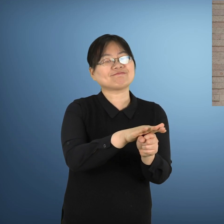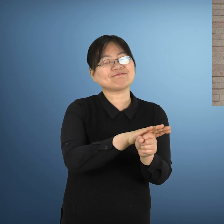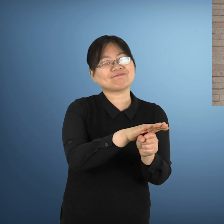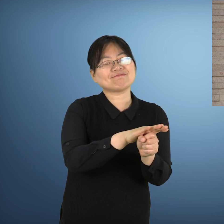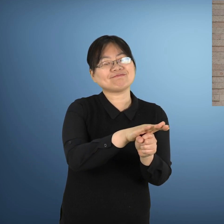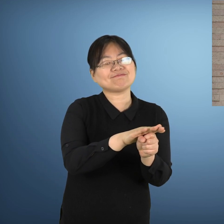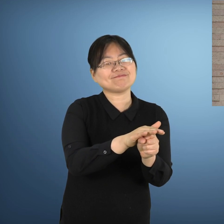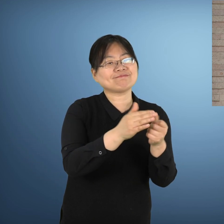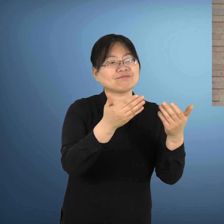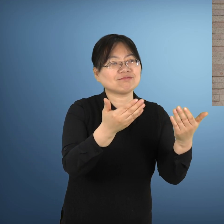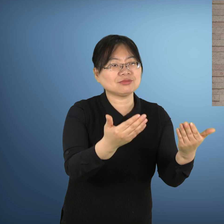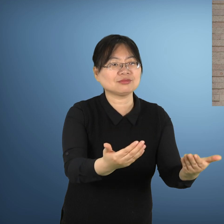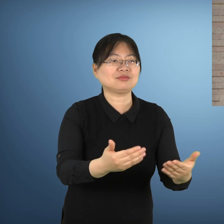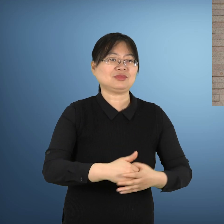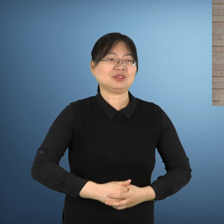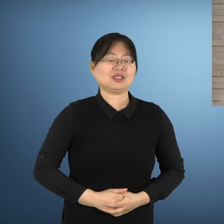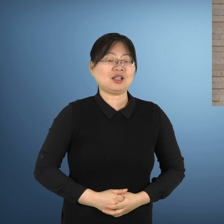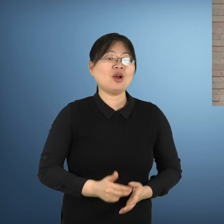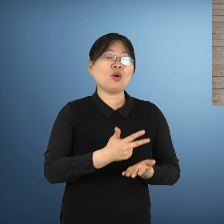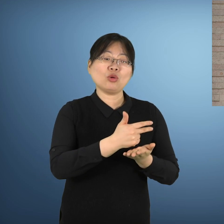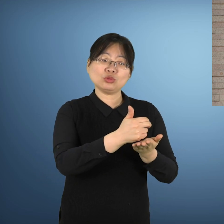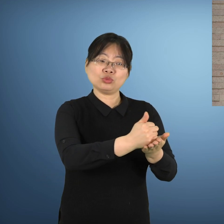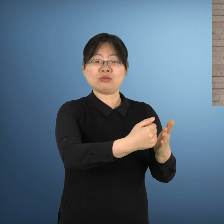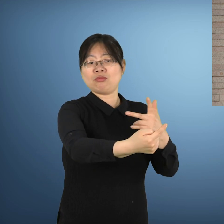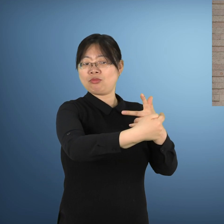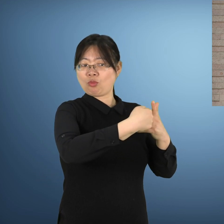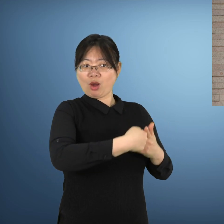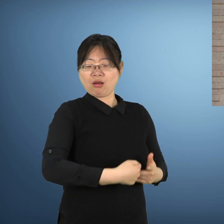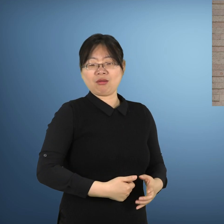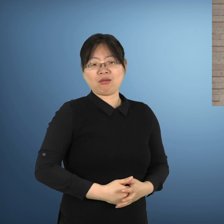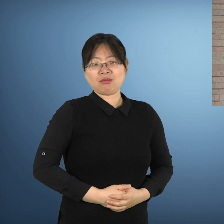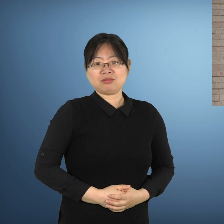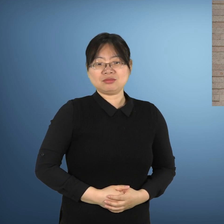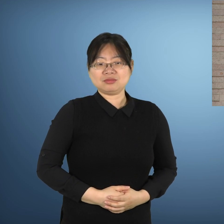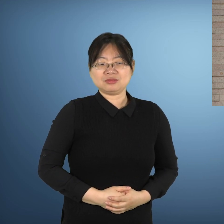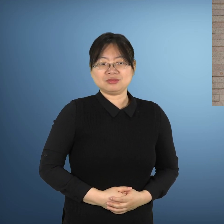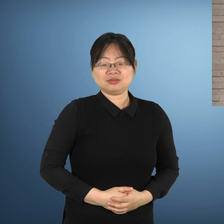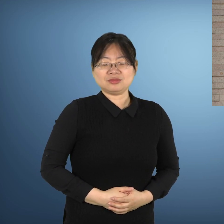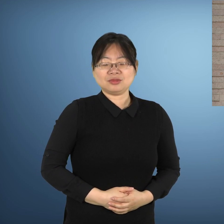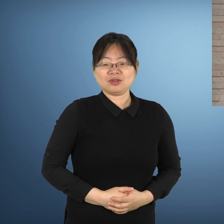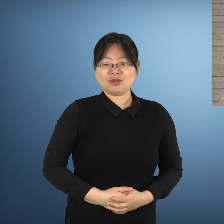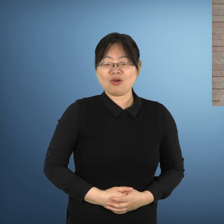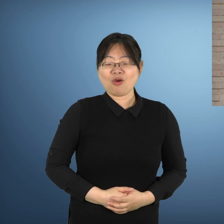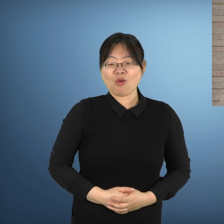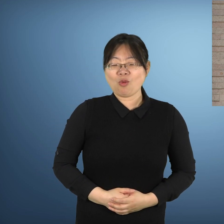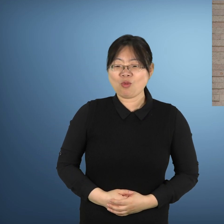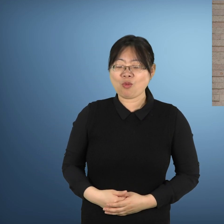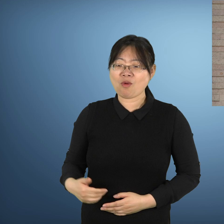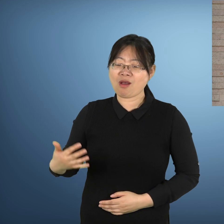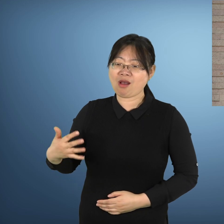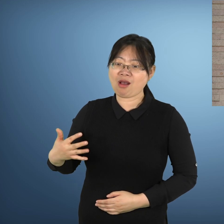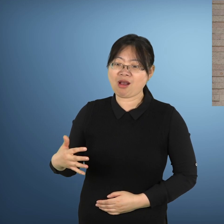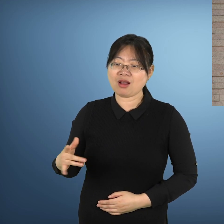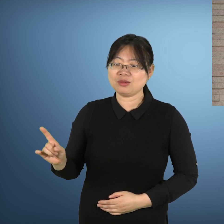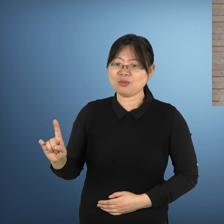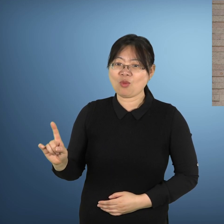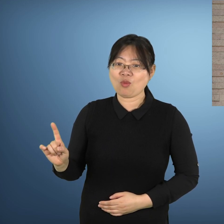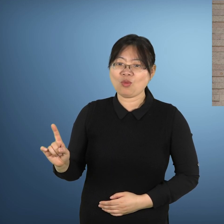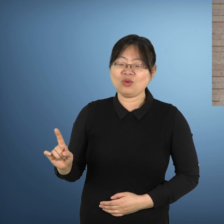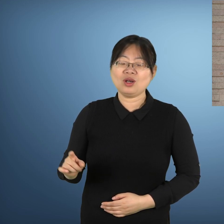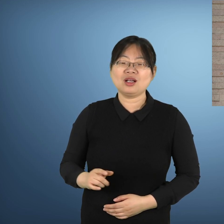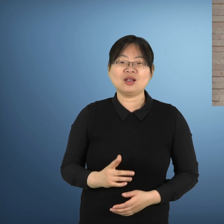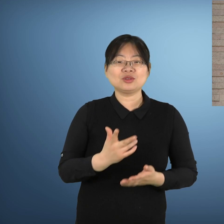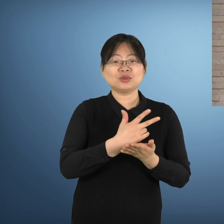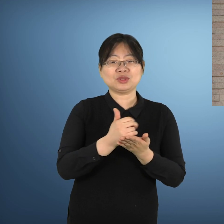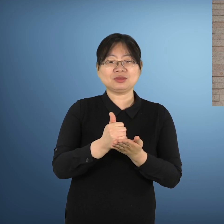사랑합니다. 주님이 아시잖아요. 근데 더욱 놀라운 것은 주님이 이